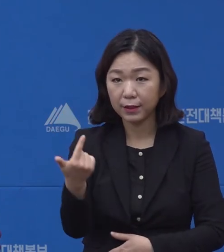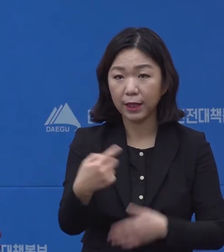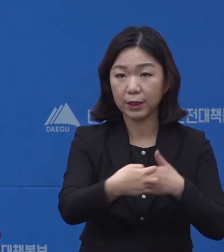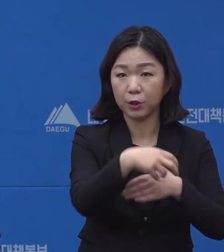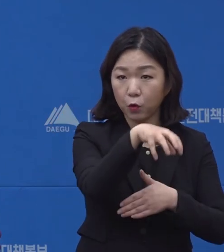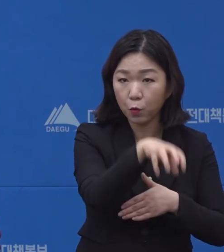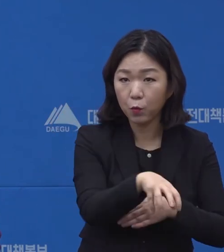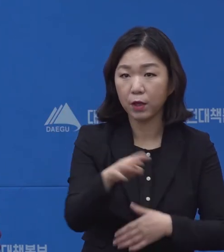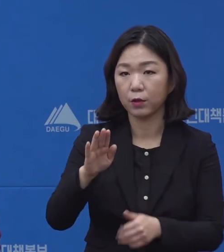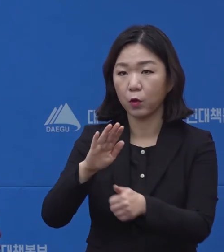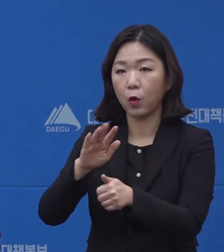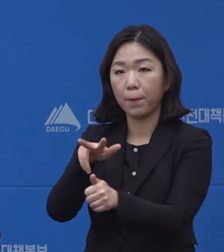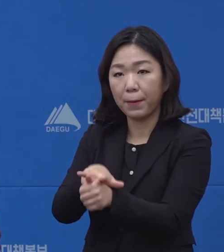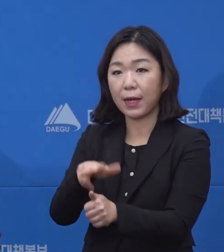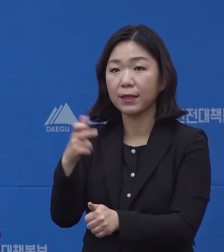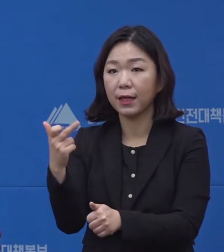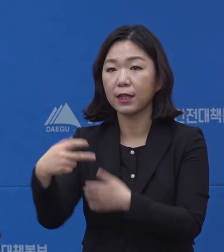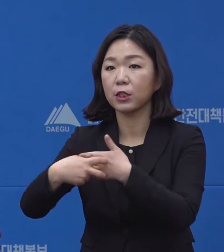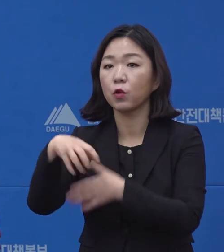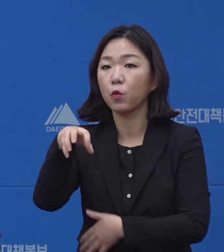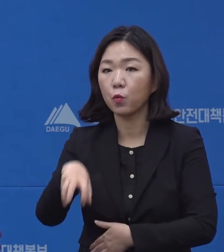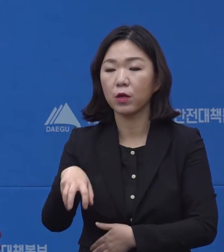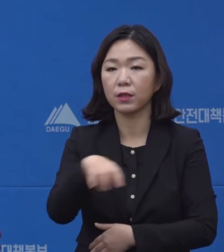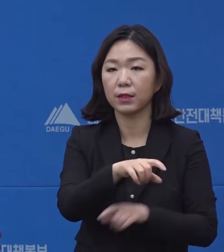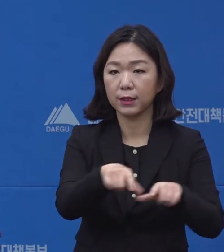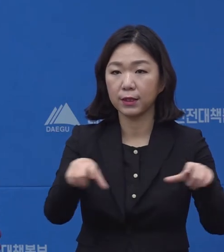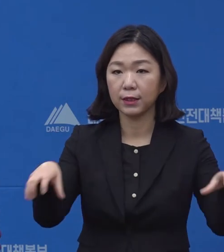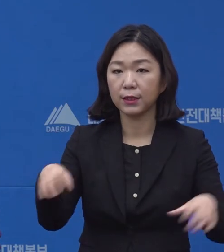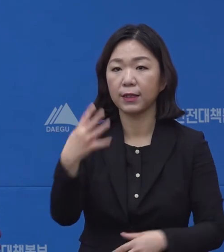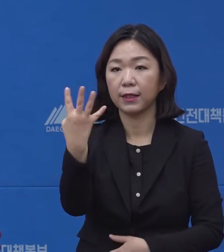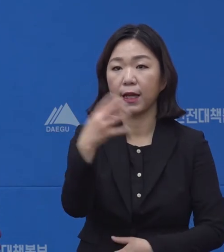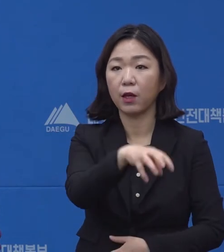마산의료원 등 4개 병원에 추가 입원할